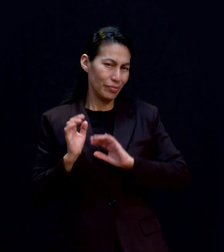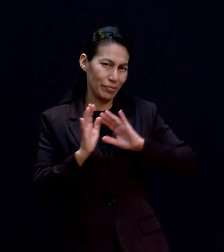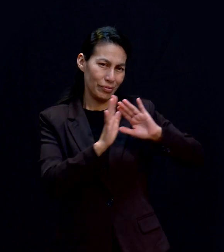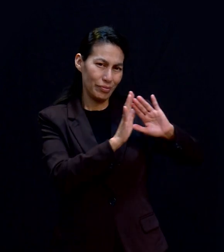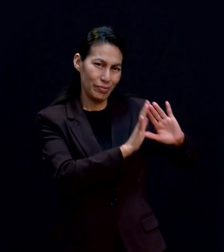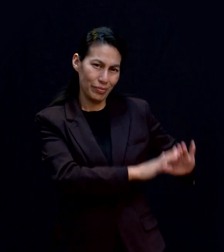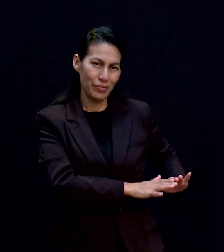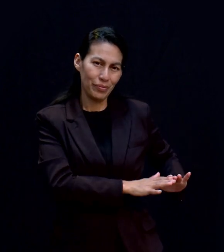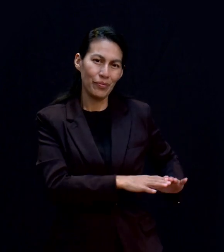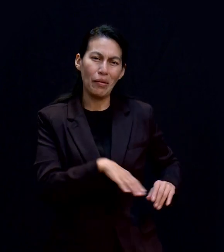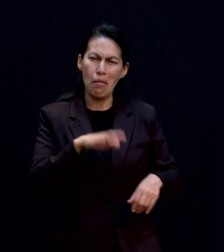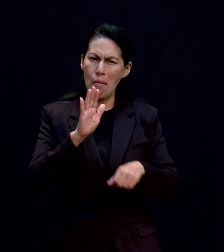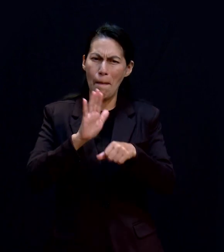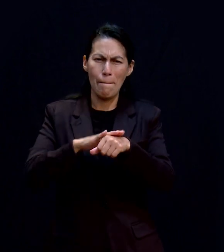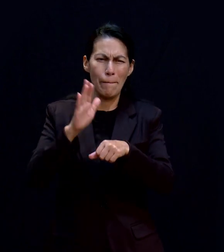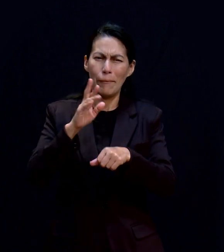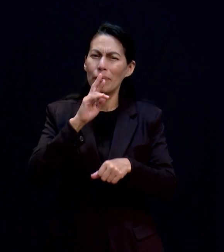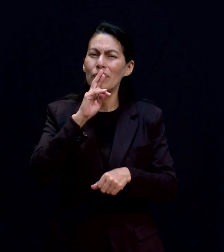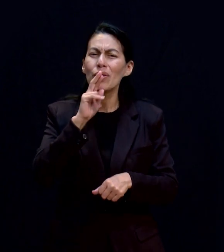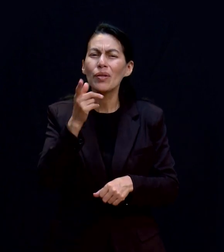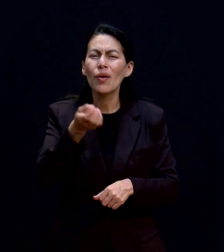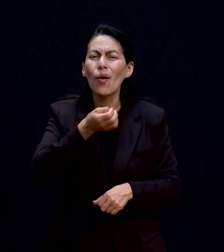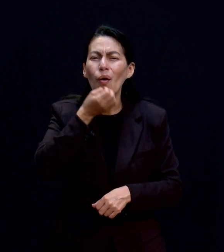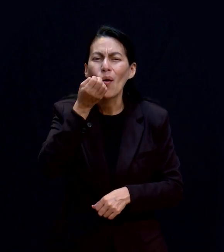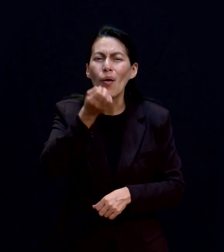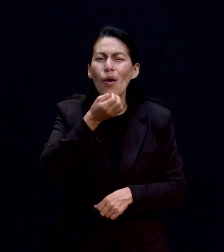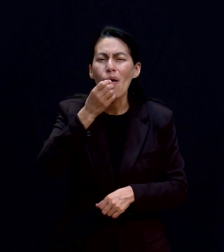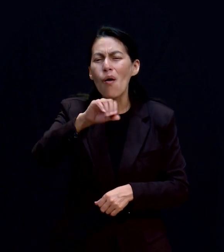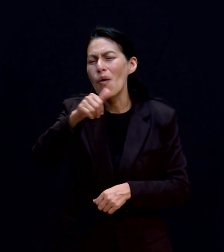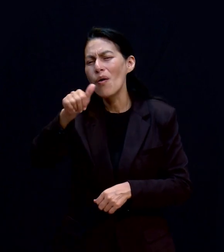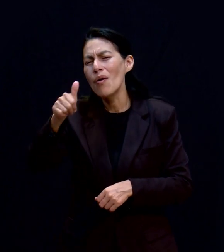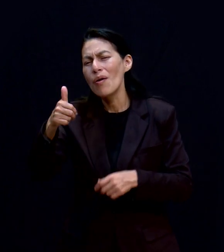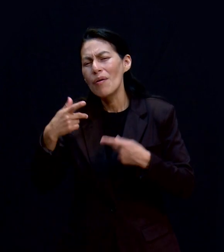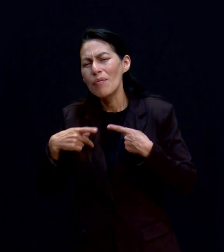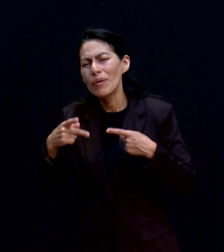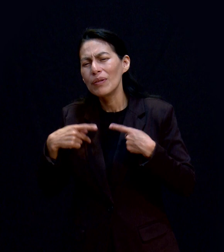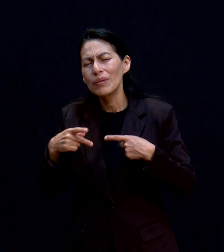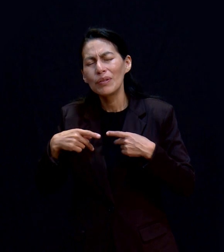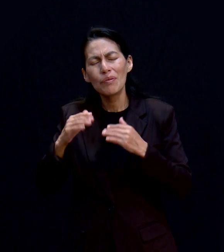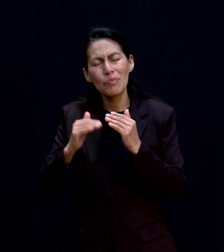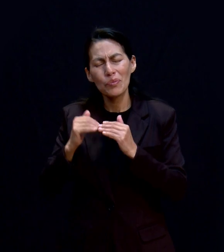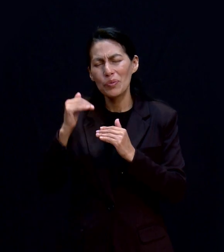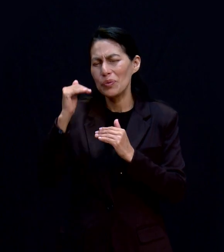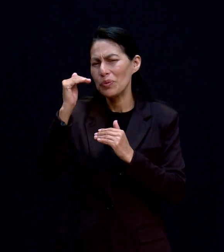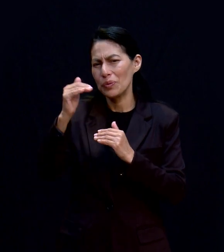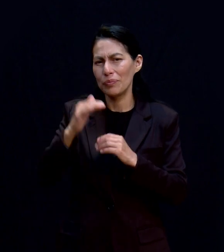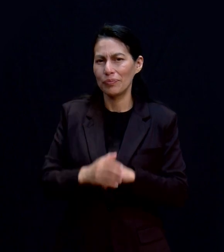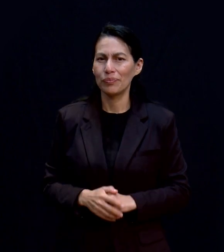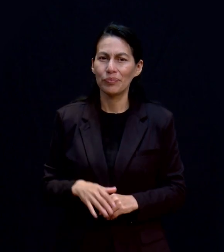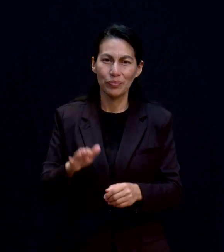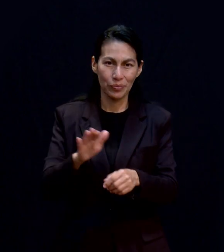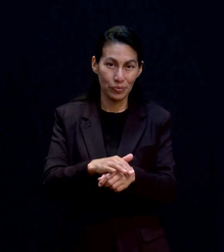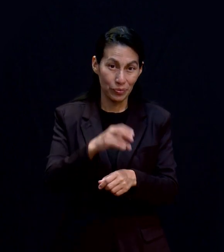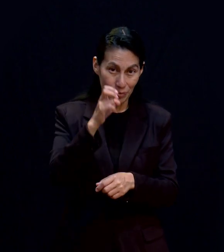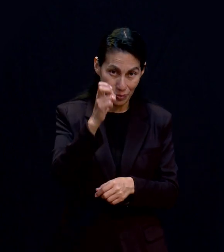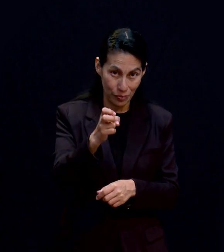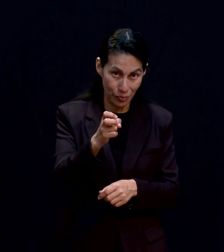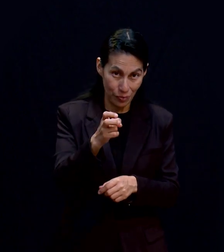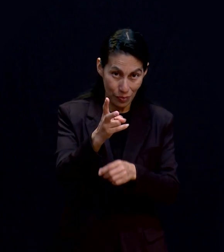mismos y buscamos el máximo bien para los demás en el nombre de dios por eso